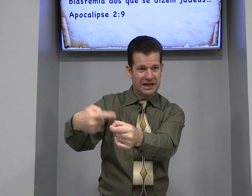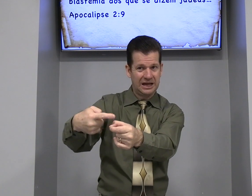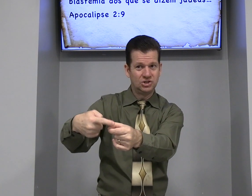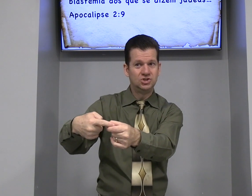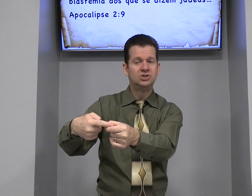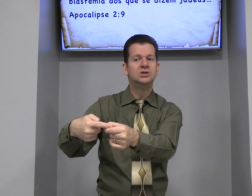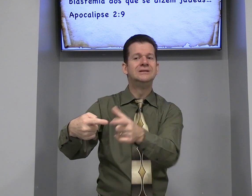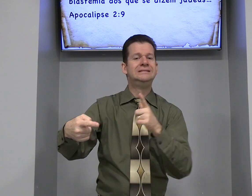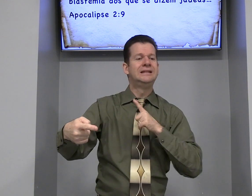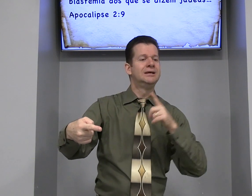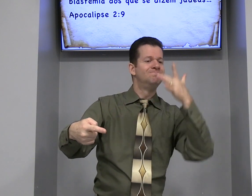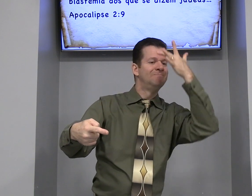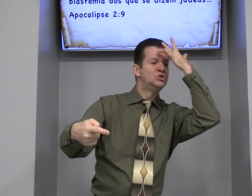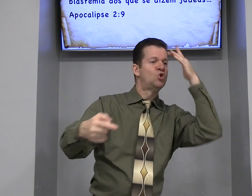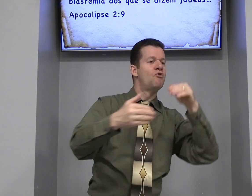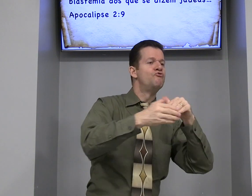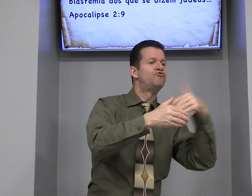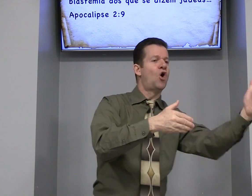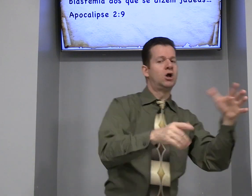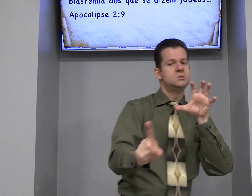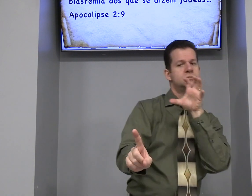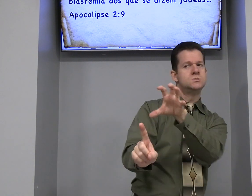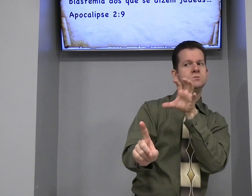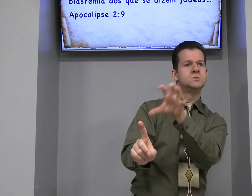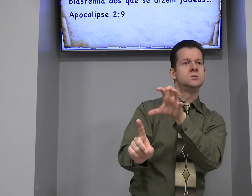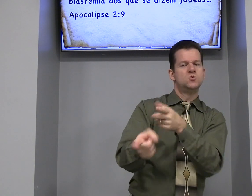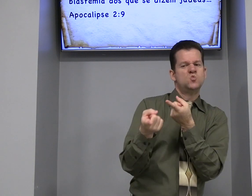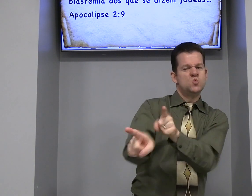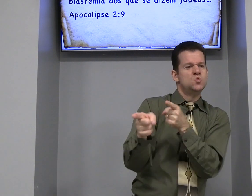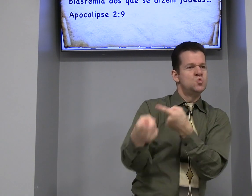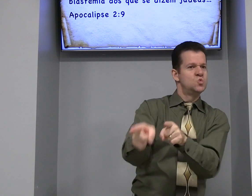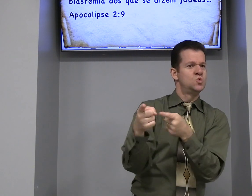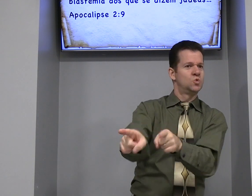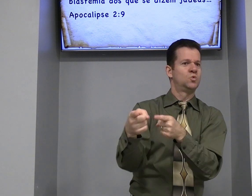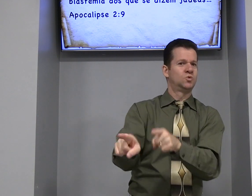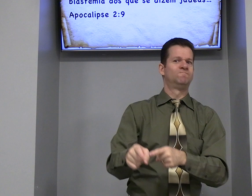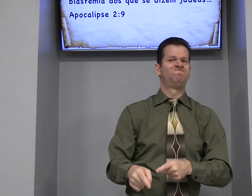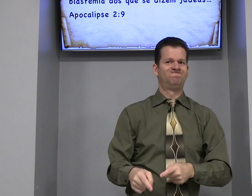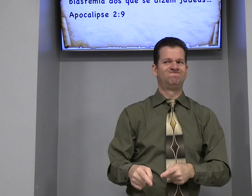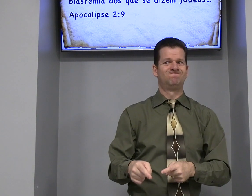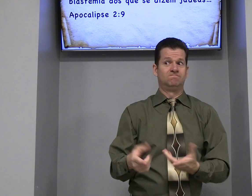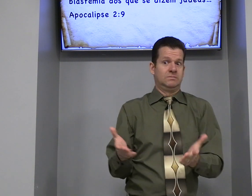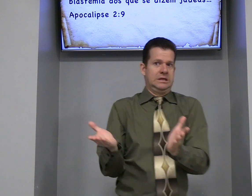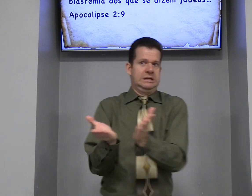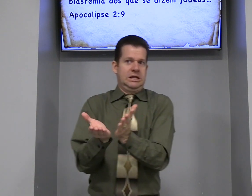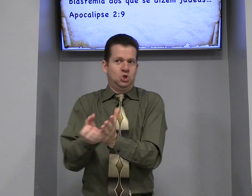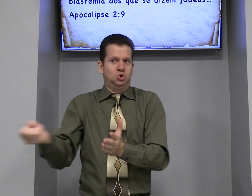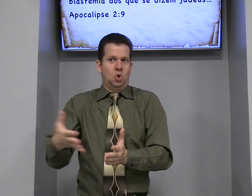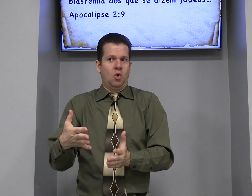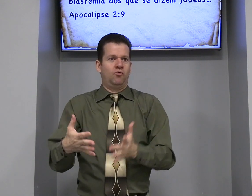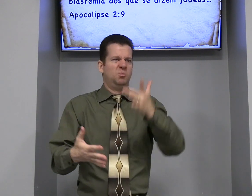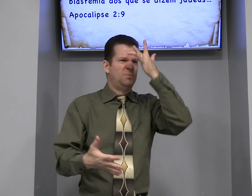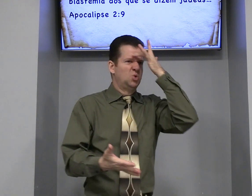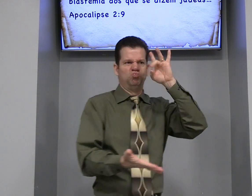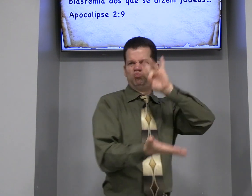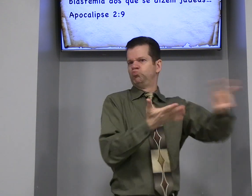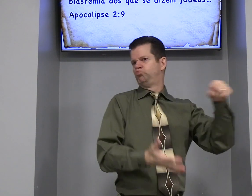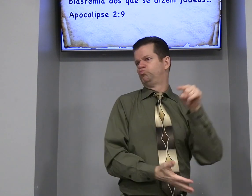Igreja e cidade, tinha muita pessoa fora que eles provocavam. Eram crentes